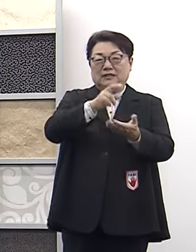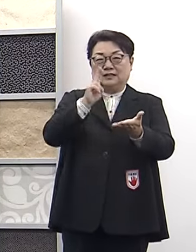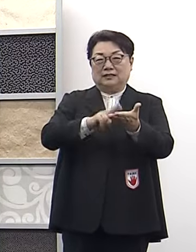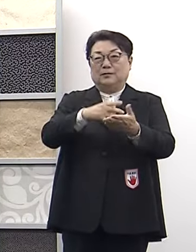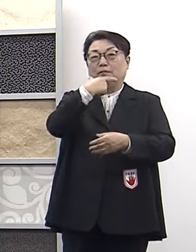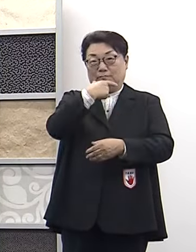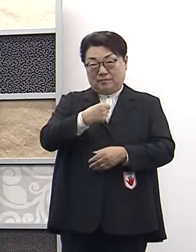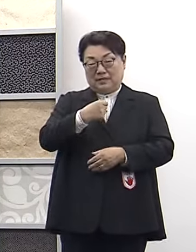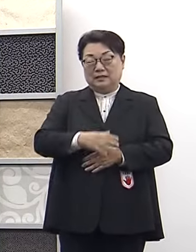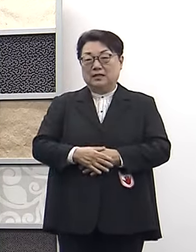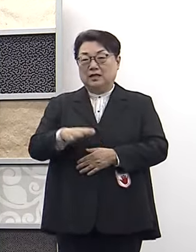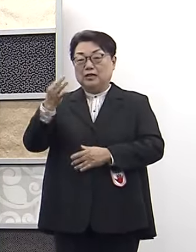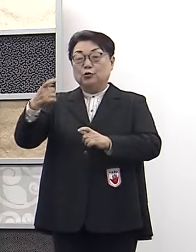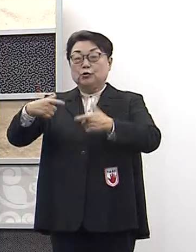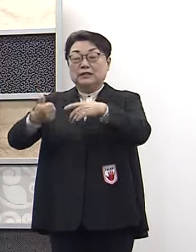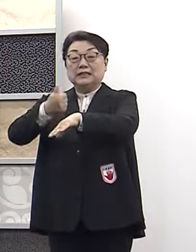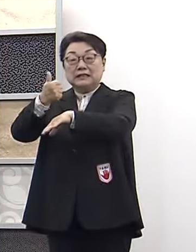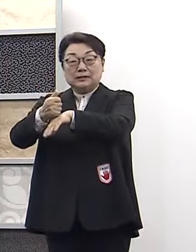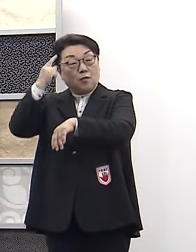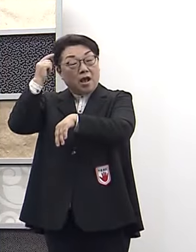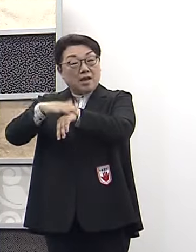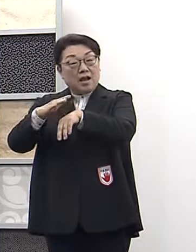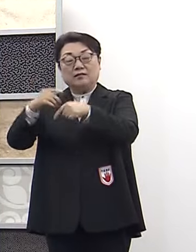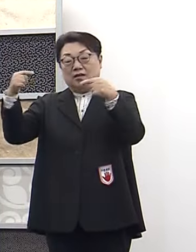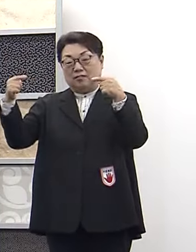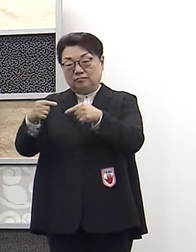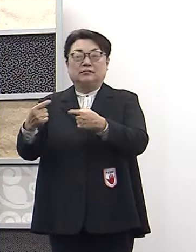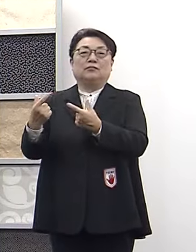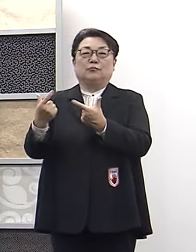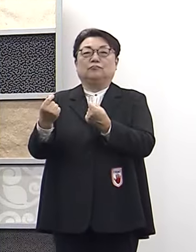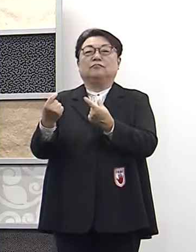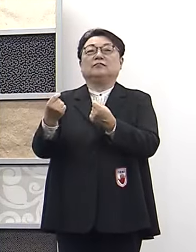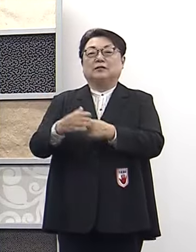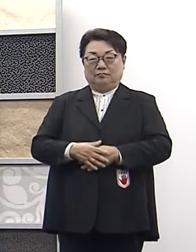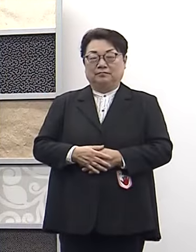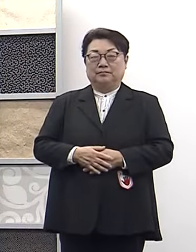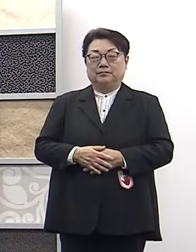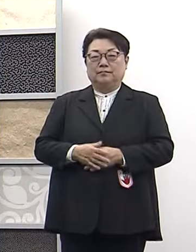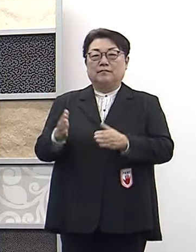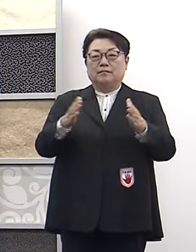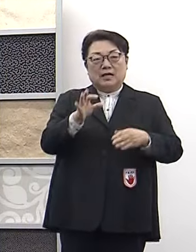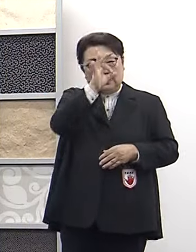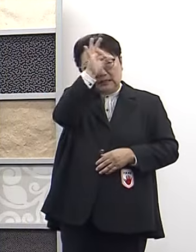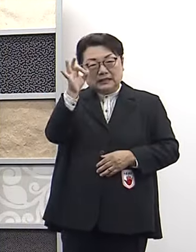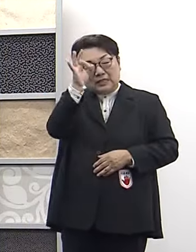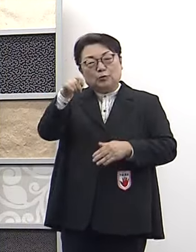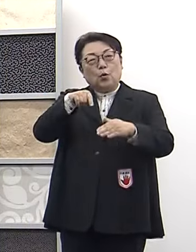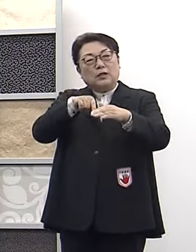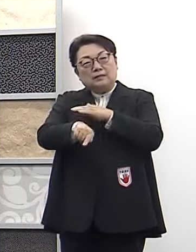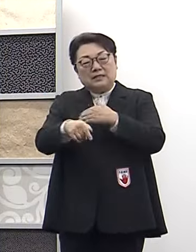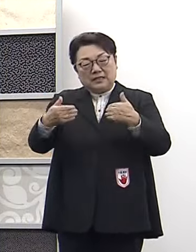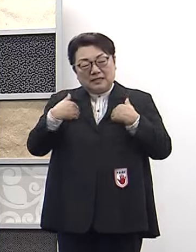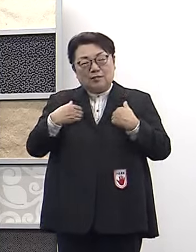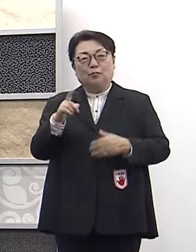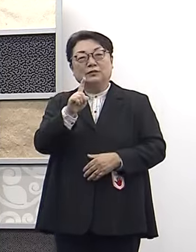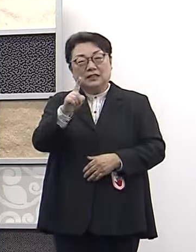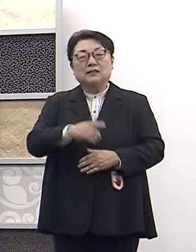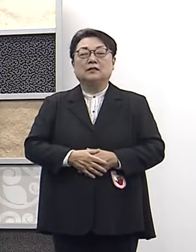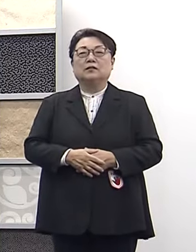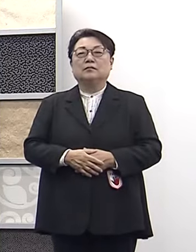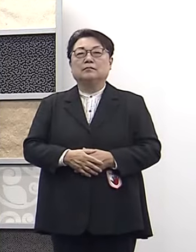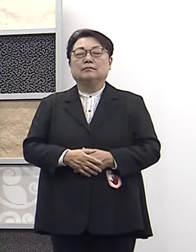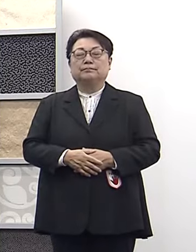います。これは鈴木知事さんとも全く同じ考えお考えだと、思います。それからそのご視察の意義ですけれども、やっぱりその我々